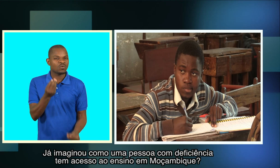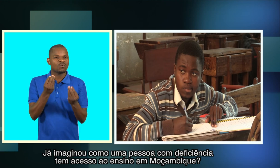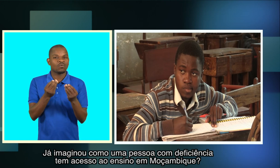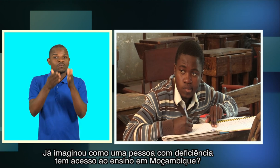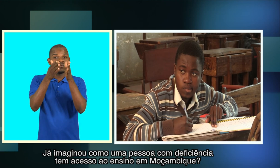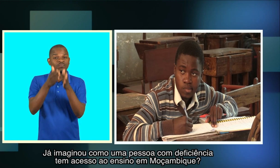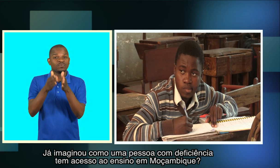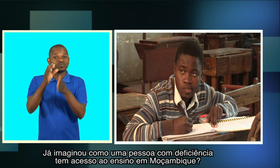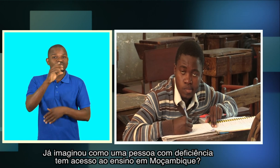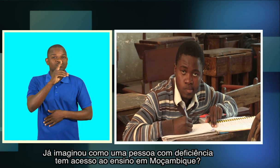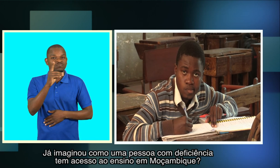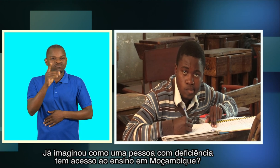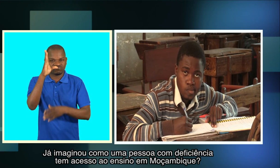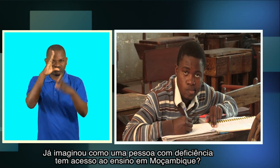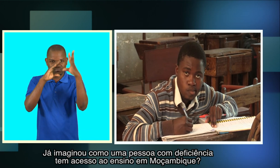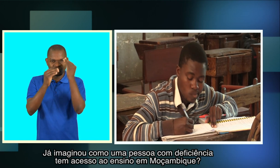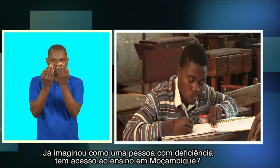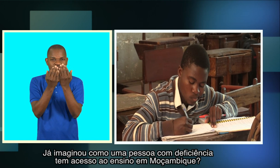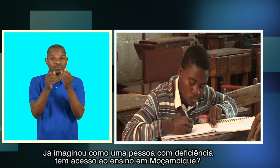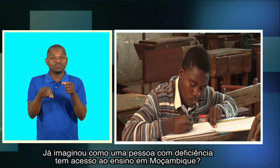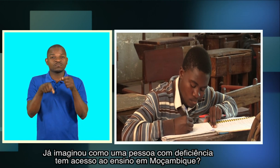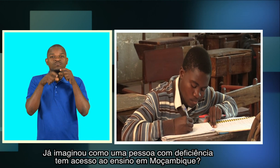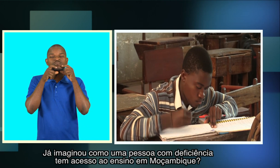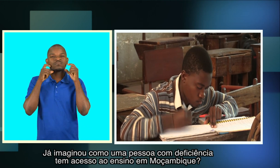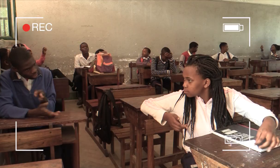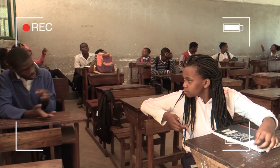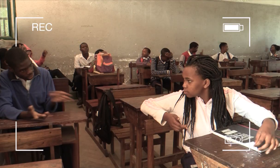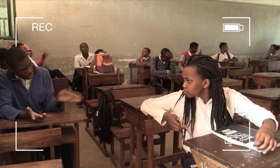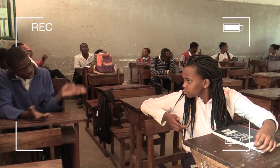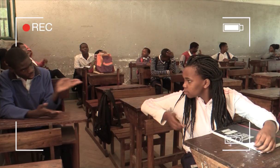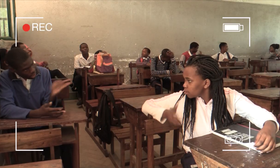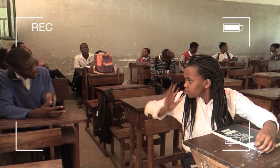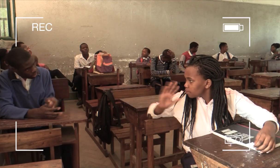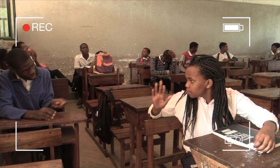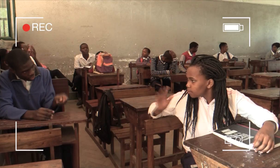Já imaginou como uma pessoa com deficiência tem acesso ao ensino em Moçambique?